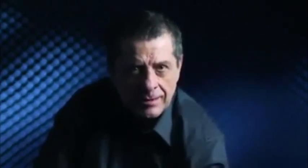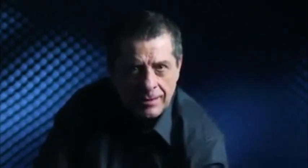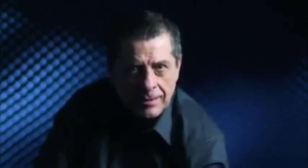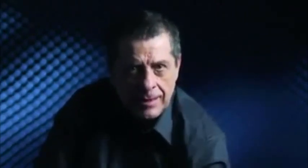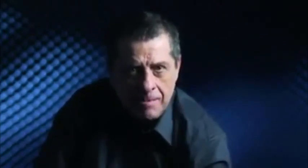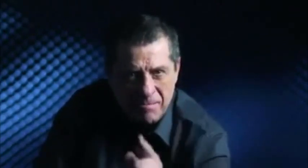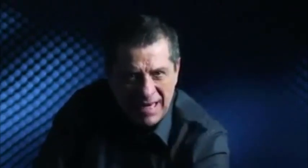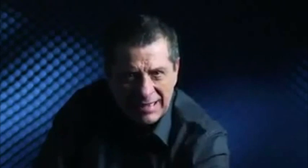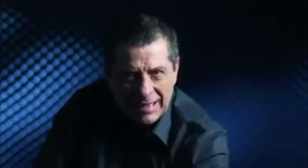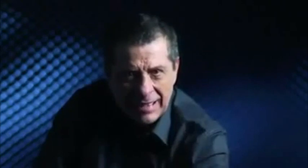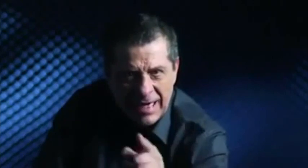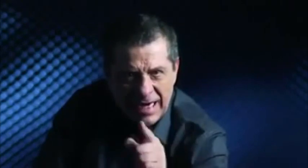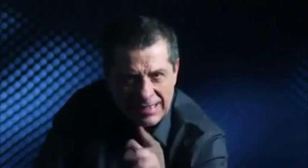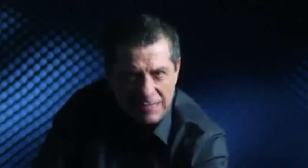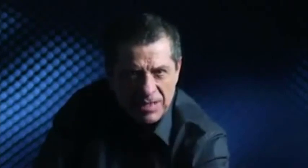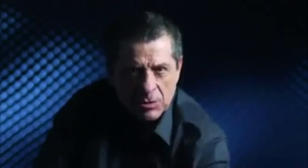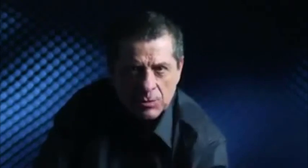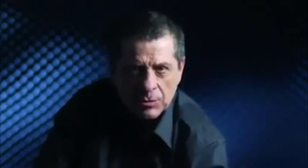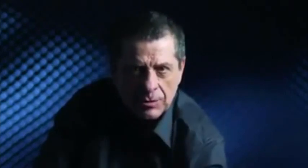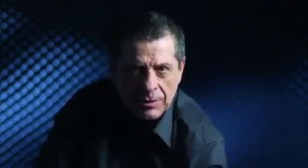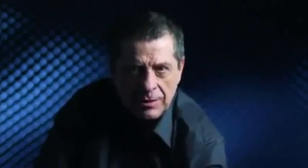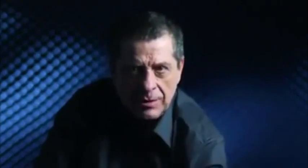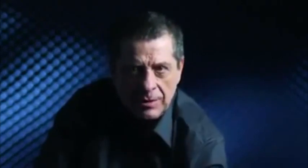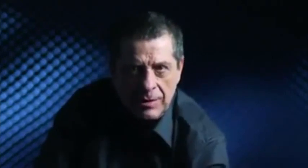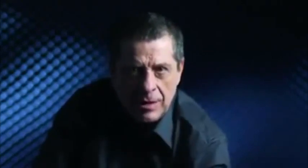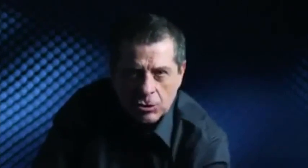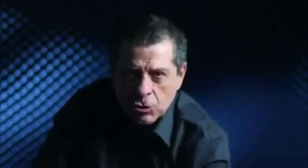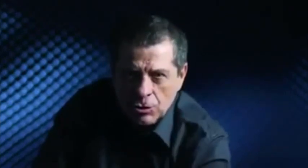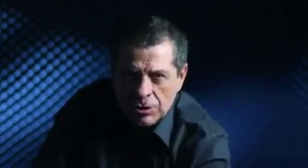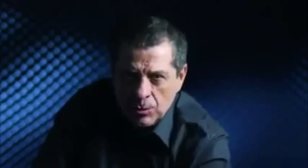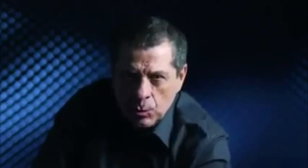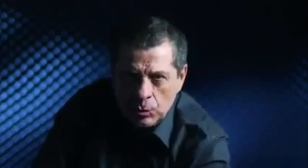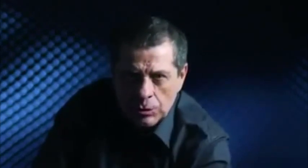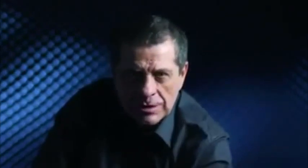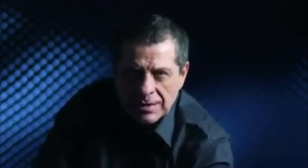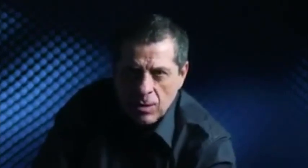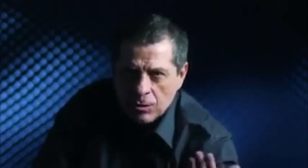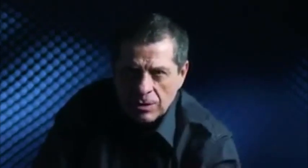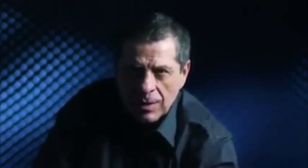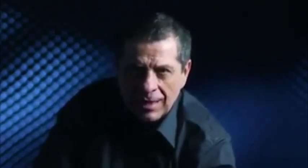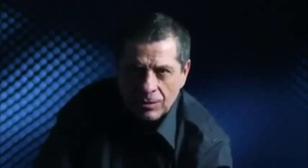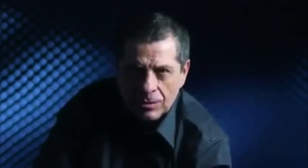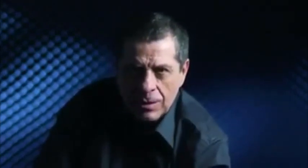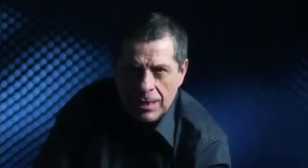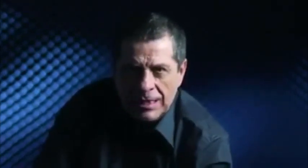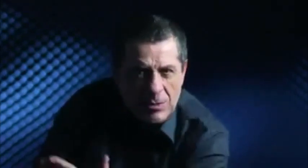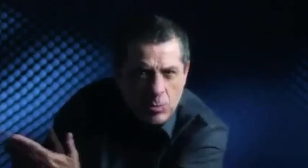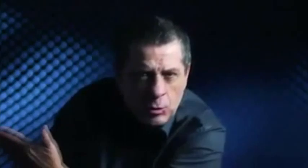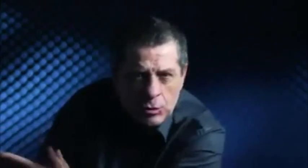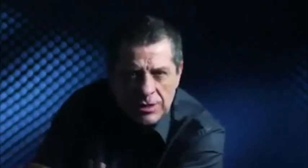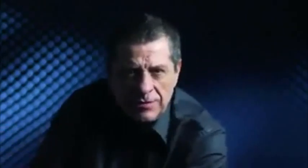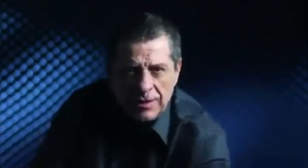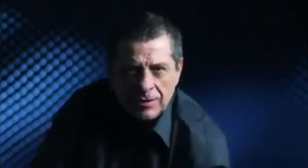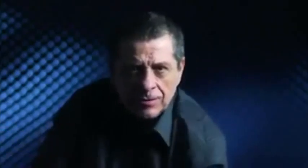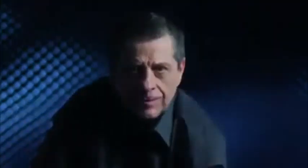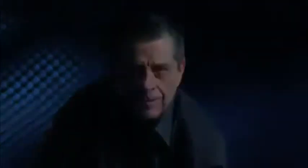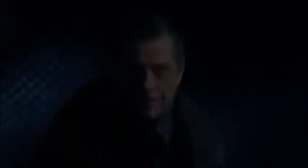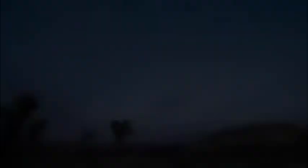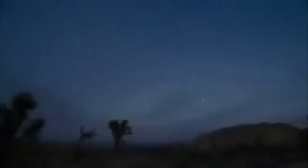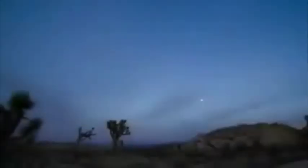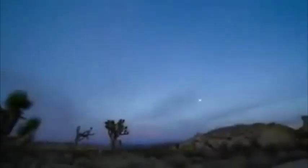suicida. Mata a si mesmo. E aos sonhos de muitos que estão ao seu lado, de muitos que